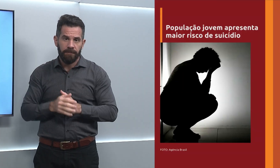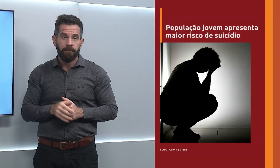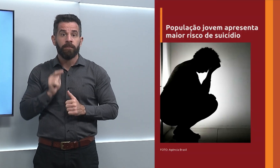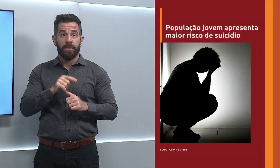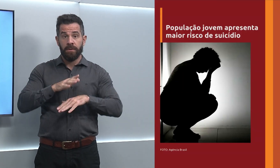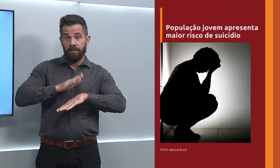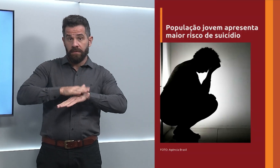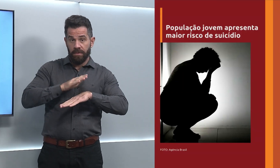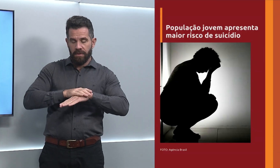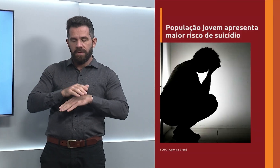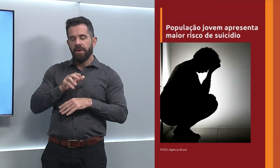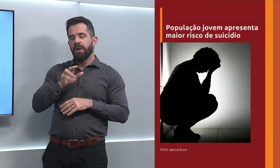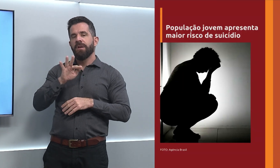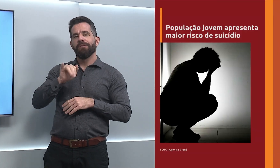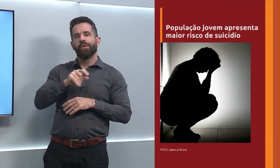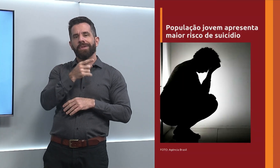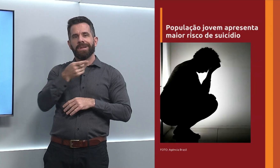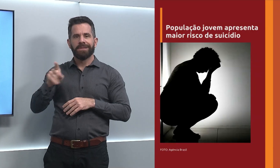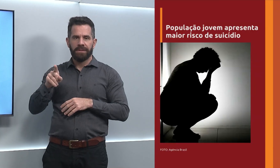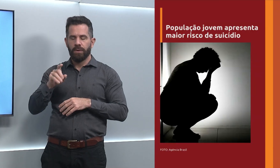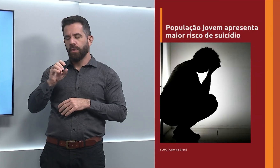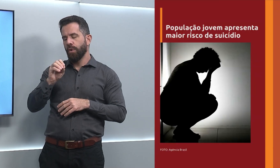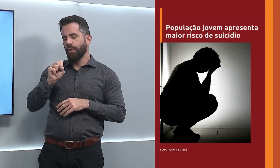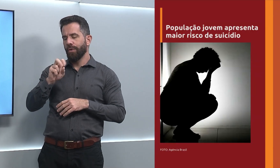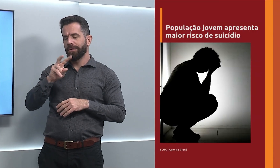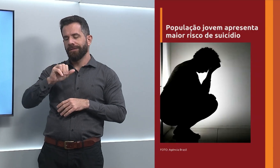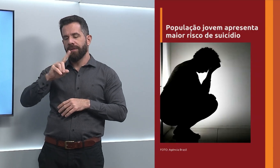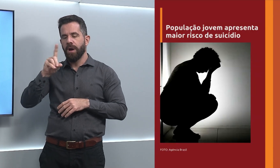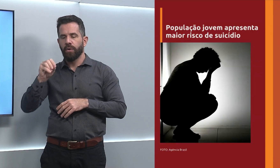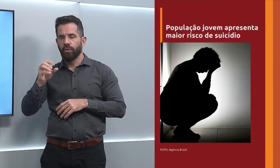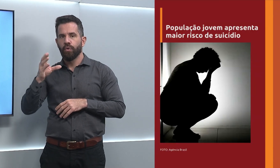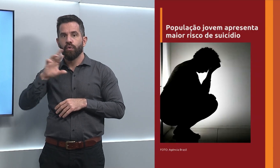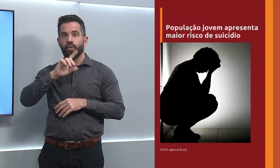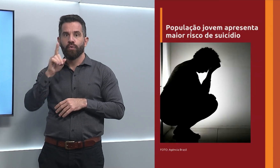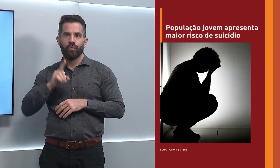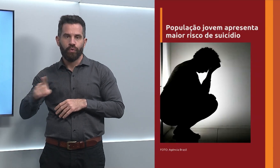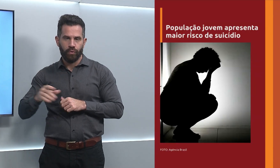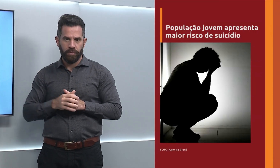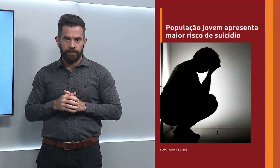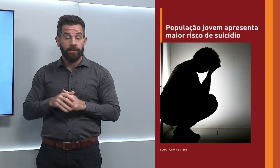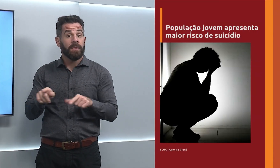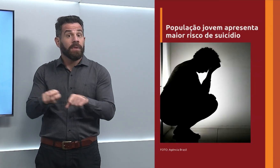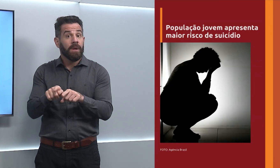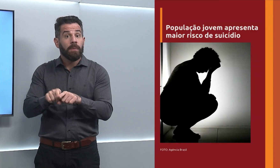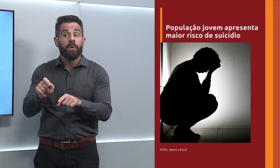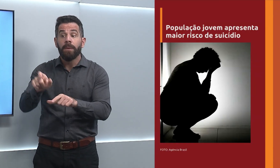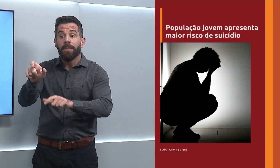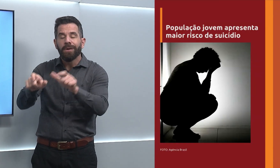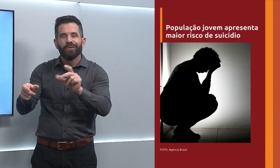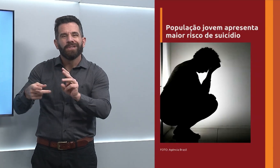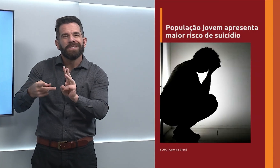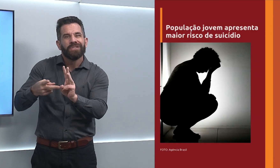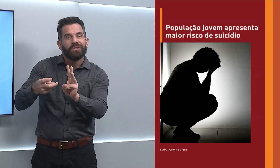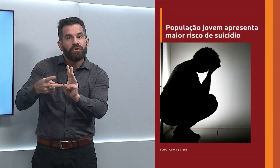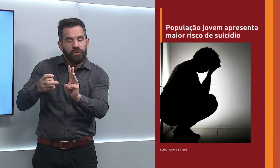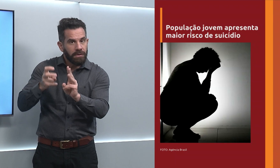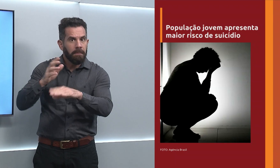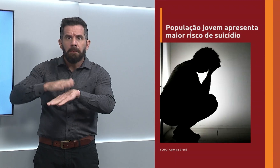Fundação Oswaldo Cruz, a Fiocruz. E ele aponta também que entre os indígenas o problema é ainda maior.